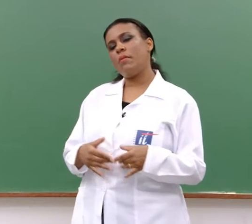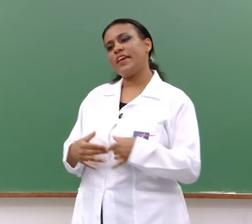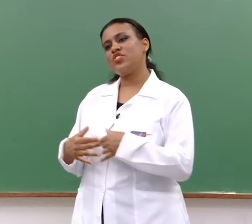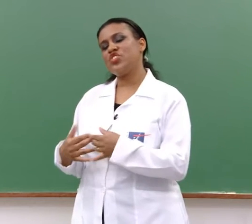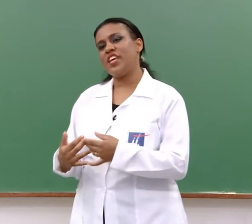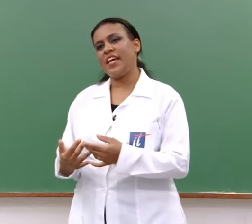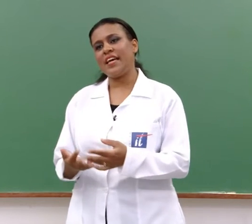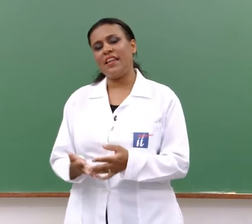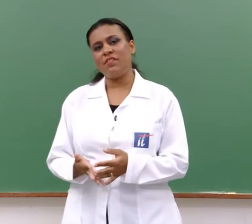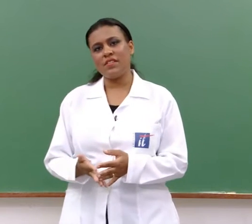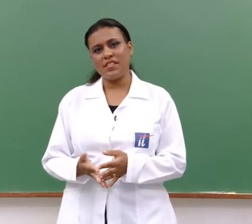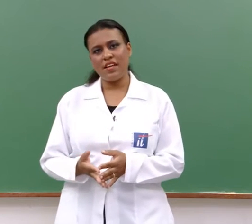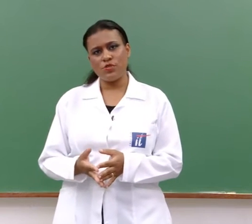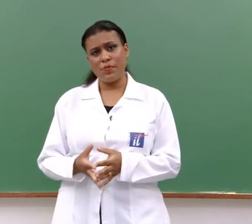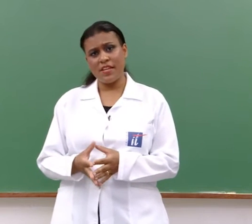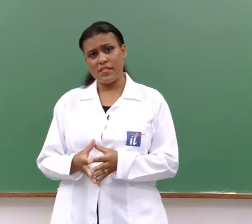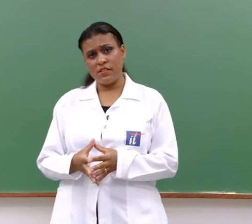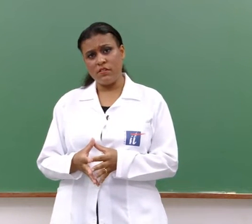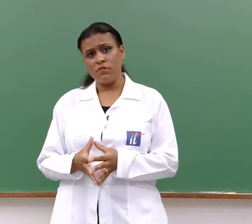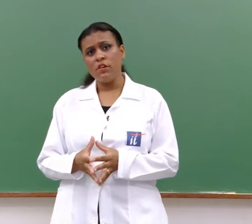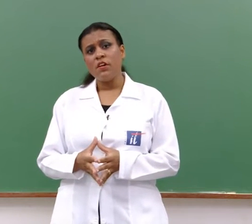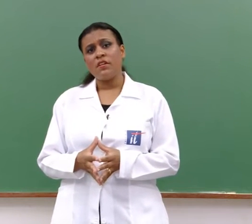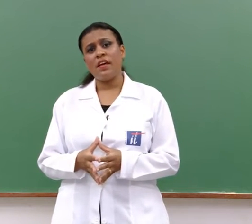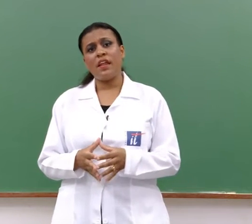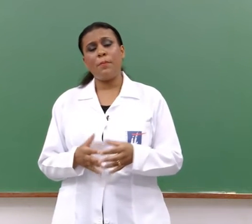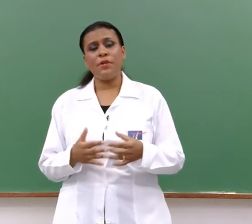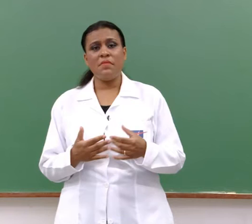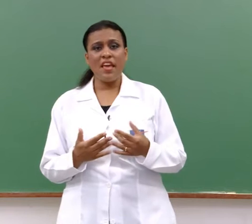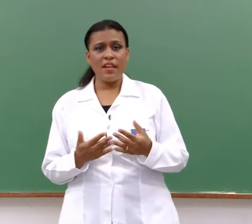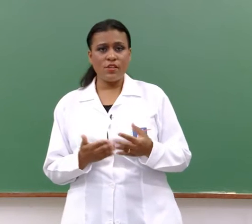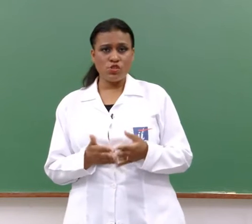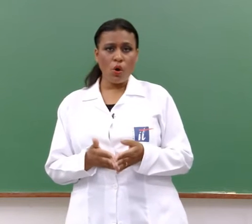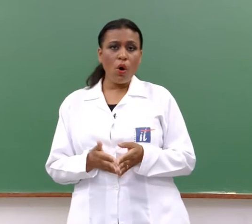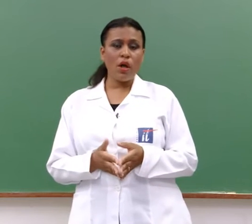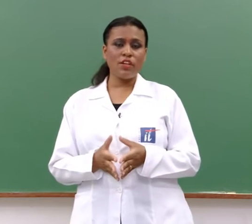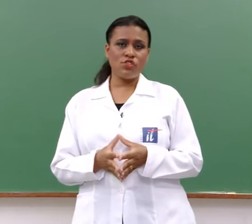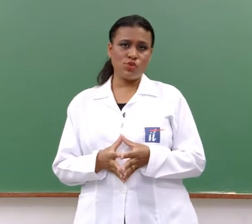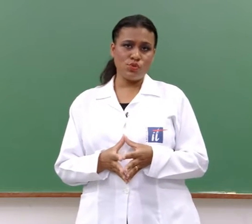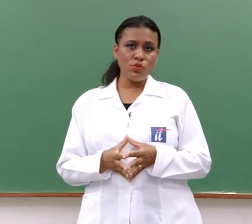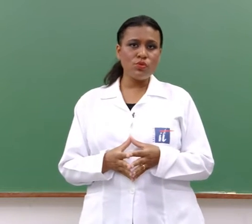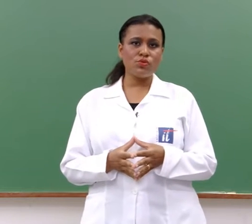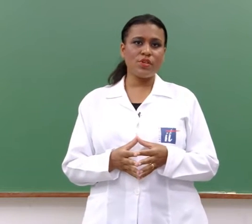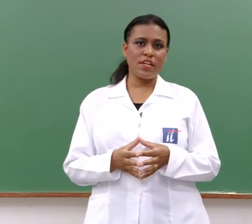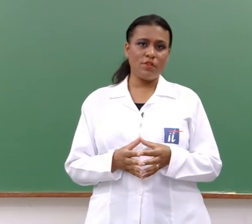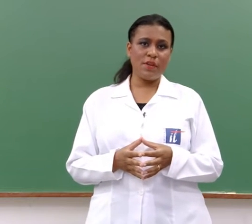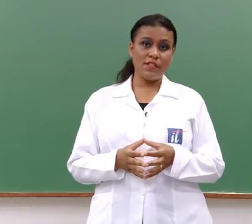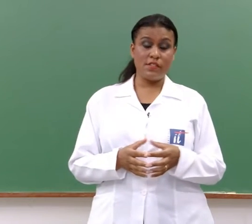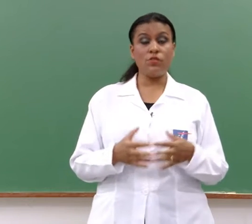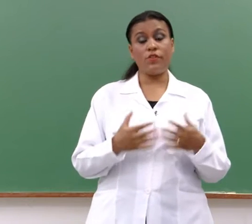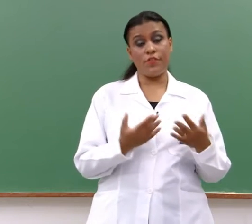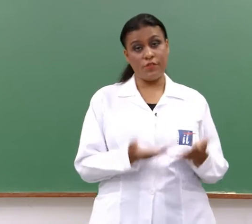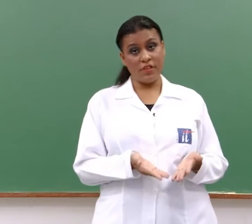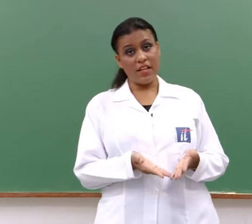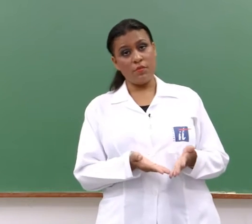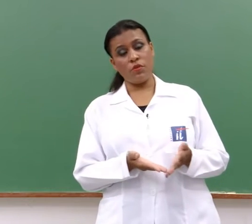é que chega a língua de sinais no Brasil, né, a primeira escola de surdos aqui no Brasil, que foi fundada em